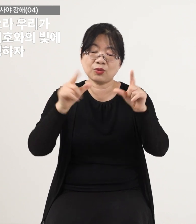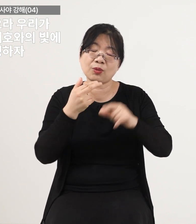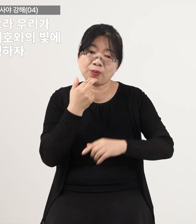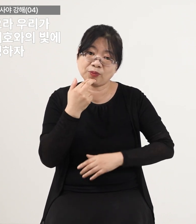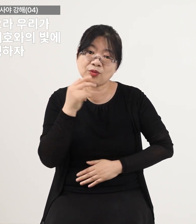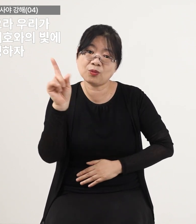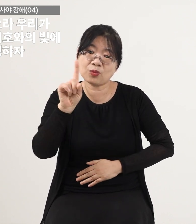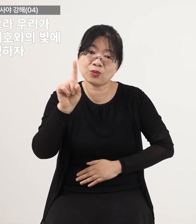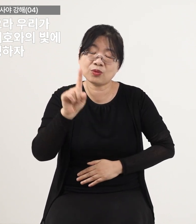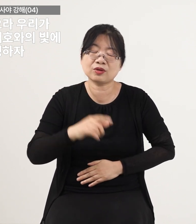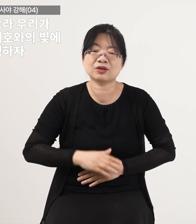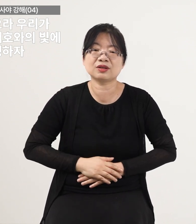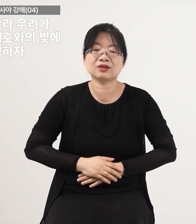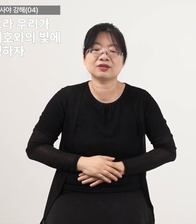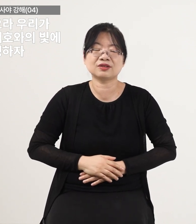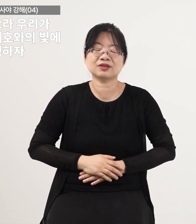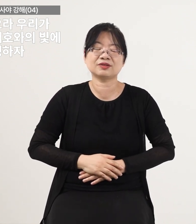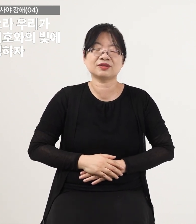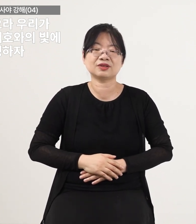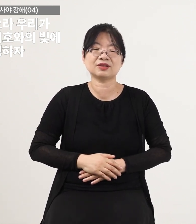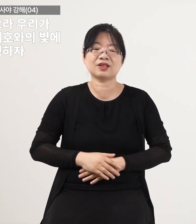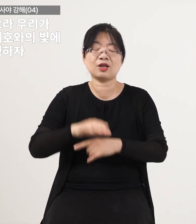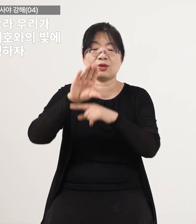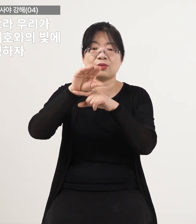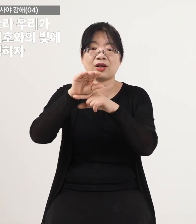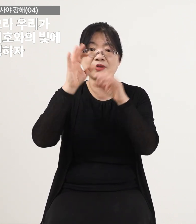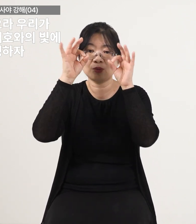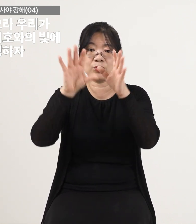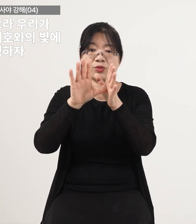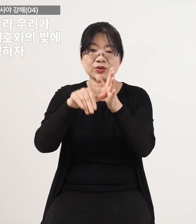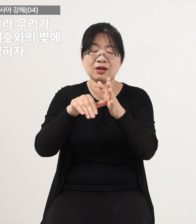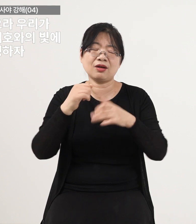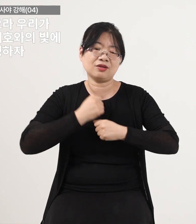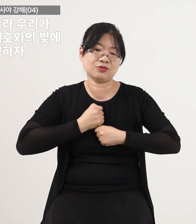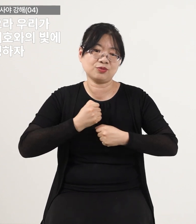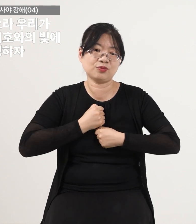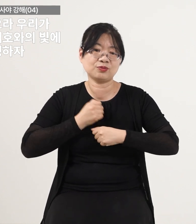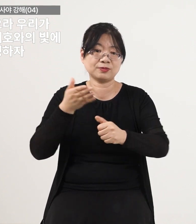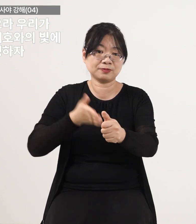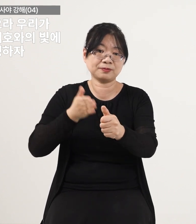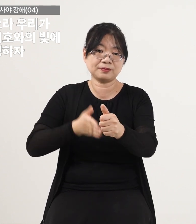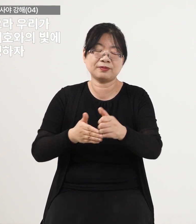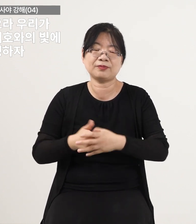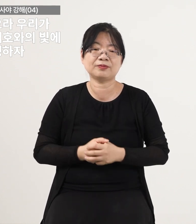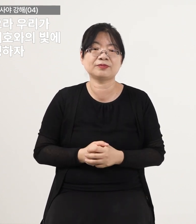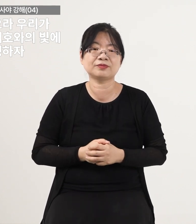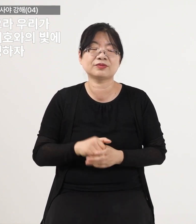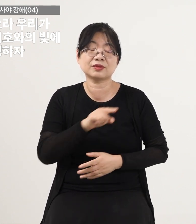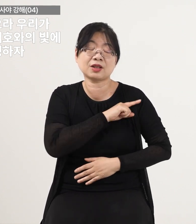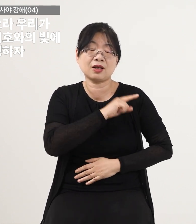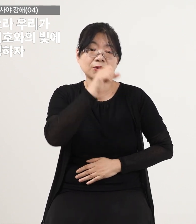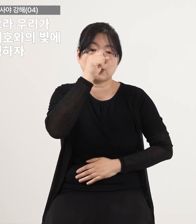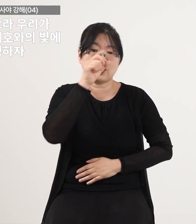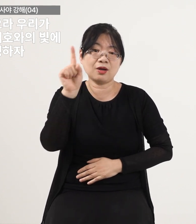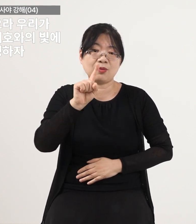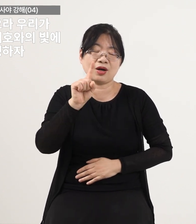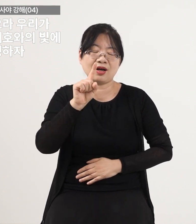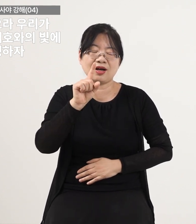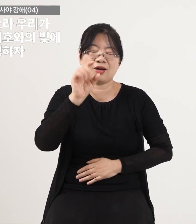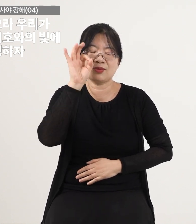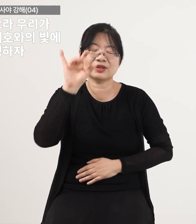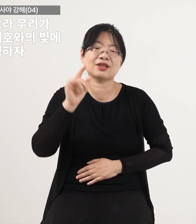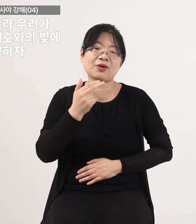없을까요? 그러니까 방송들 볼 때 조심해야 돼요. 제일 좋은 거는 안 보는